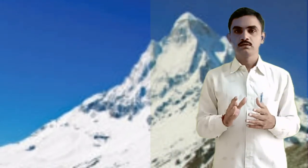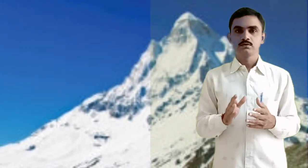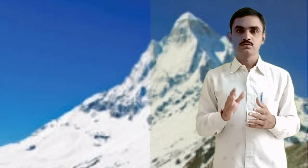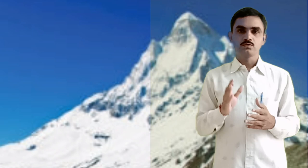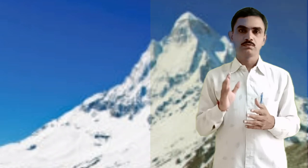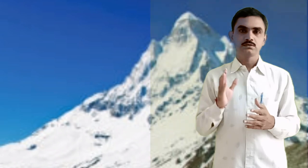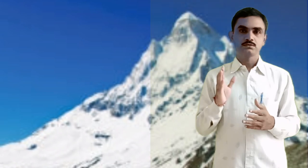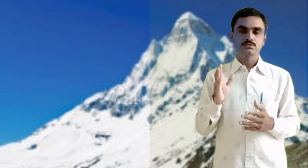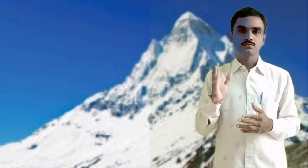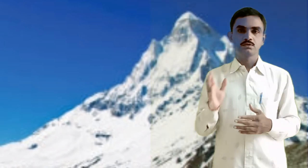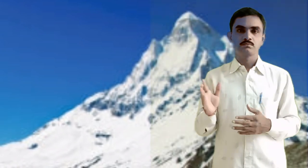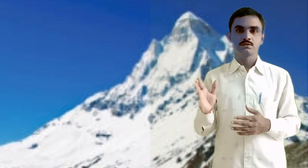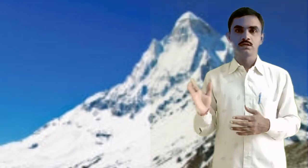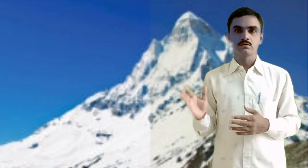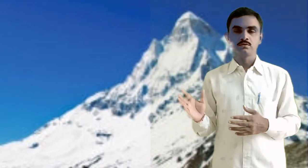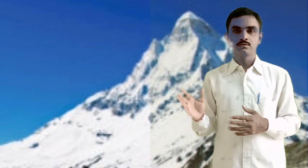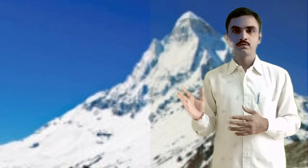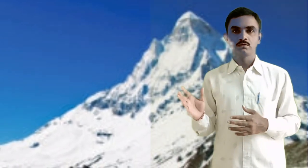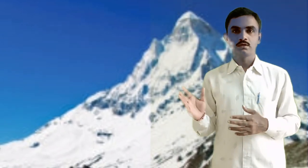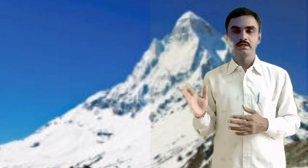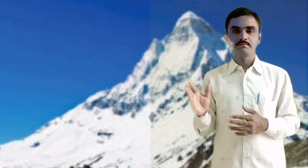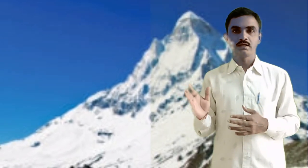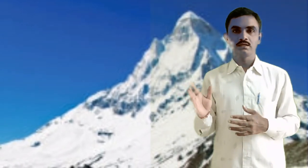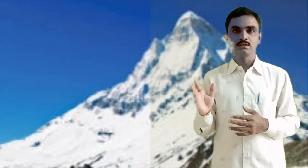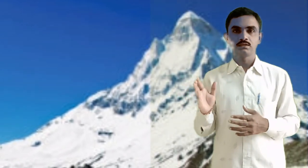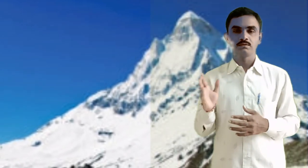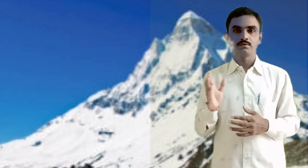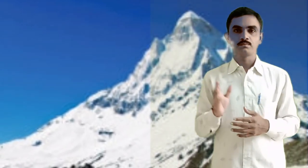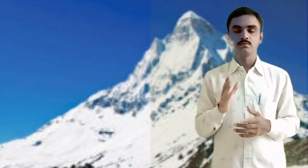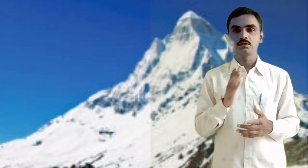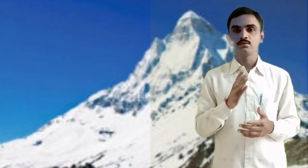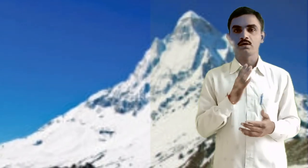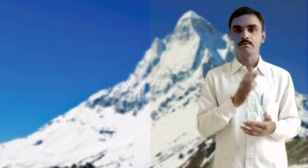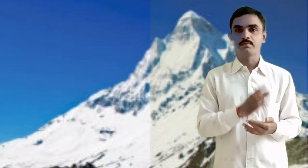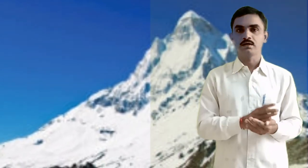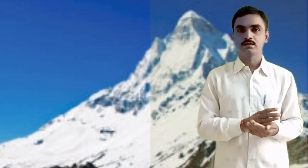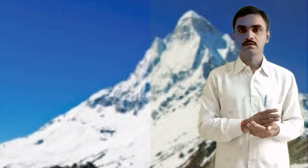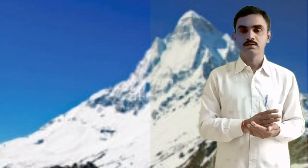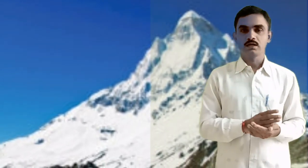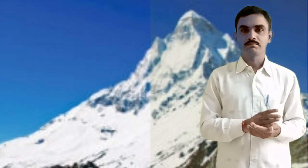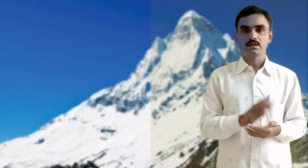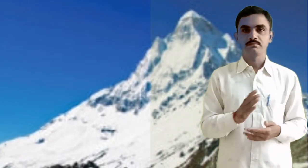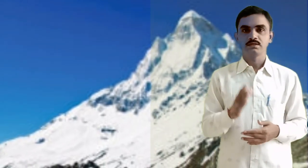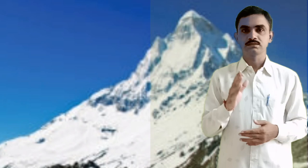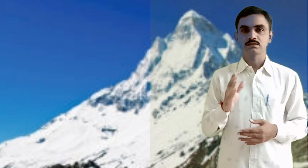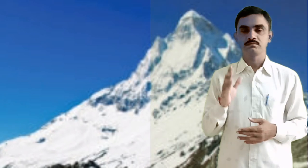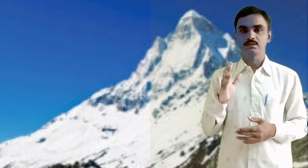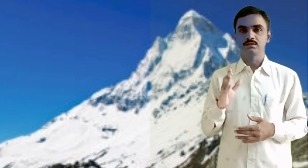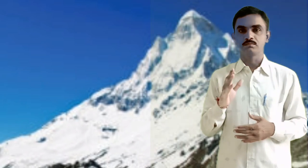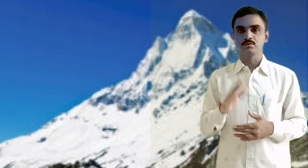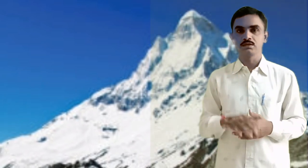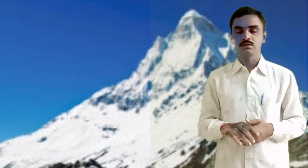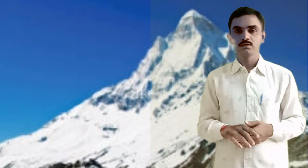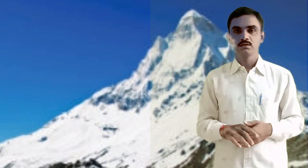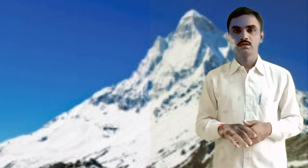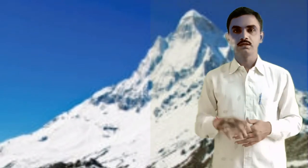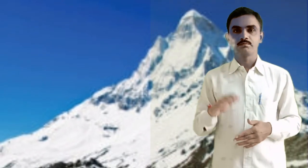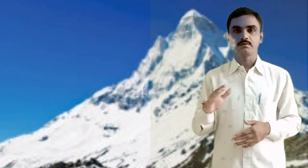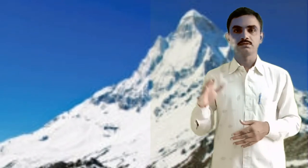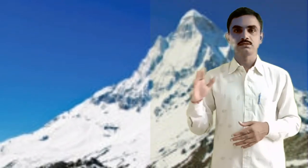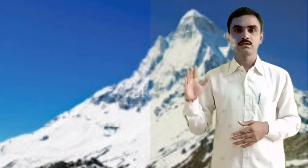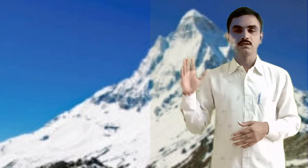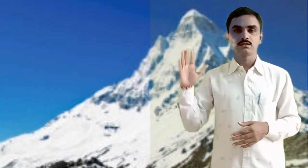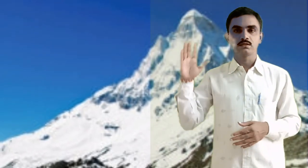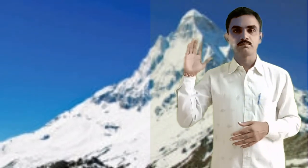बोर्डे खूबज सुंदर मजानो अने माहिती थी भरपूर एवो आ पाठ अपने अभ्यासक्रम नी अंदर मूकी